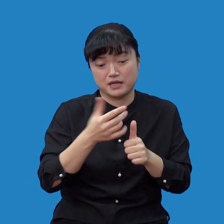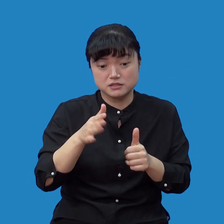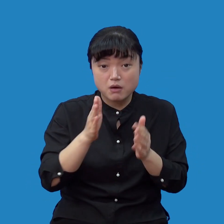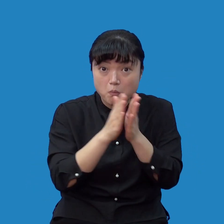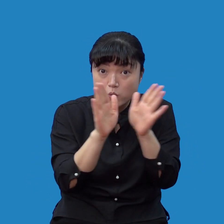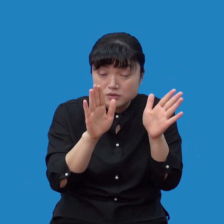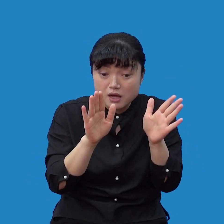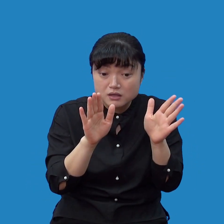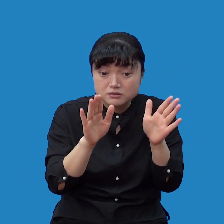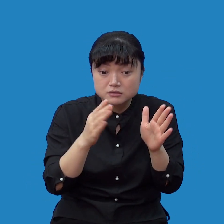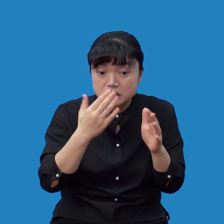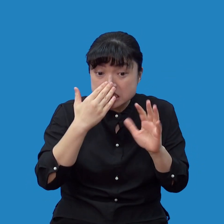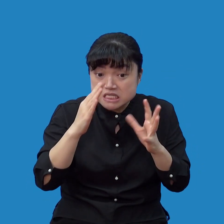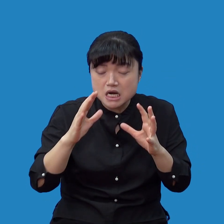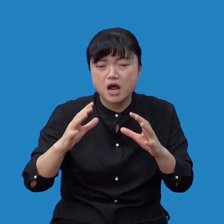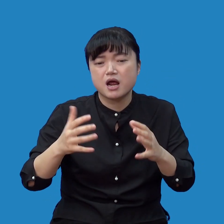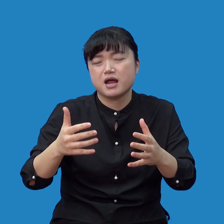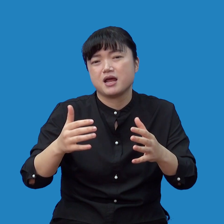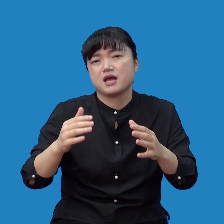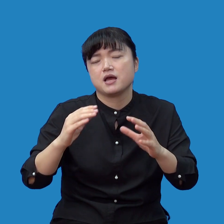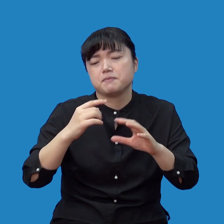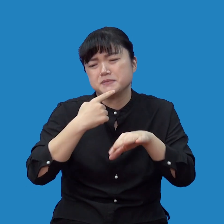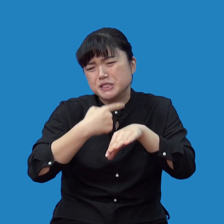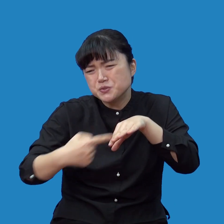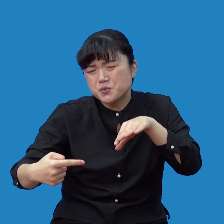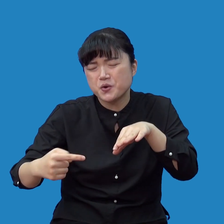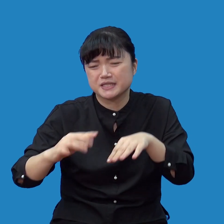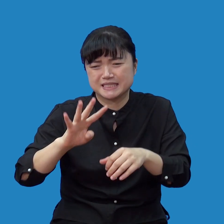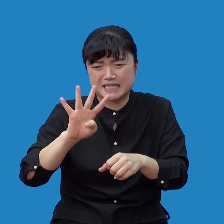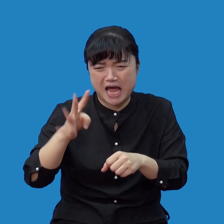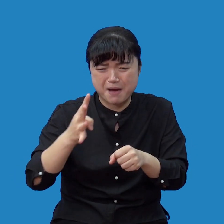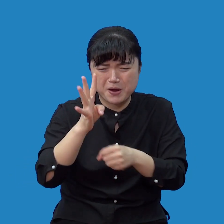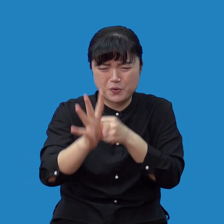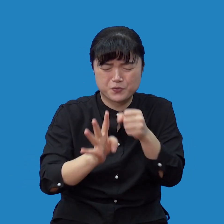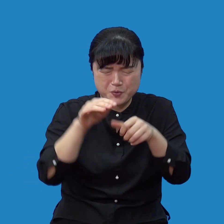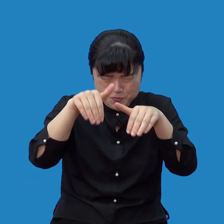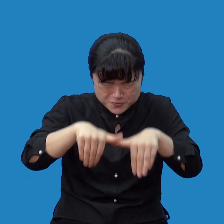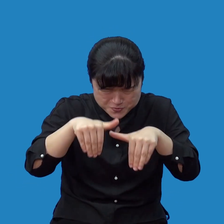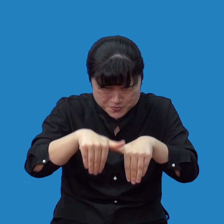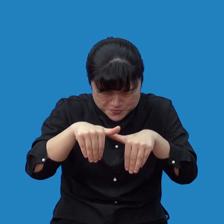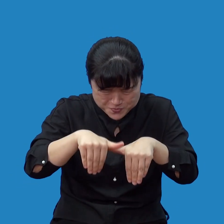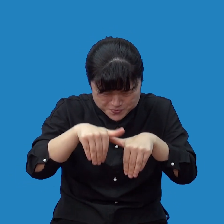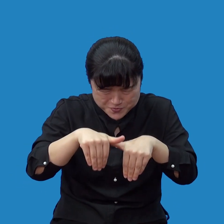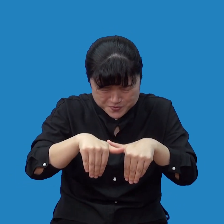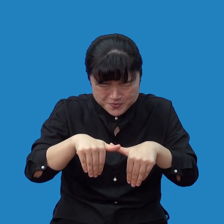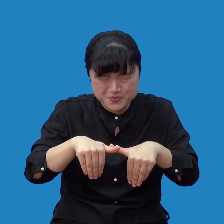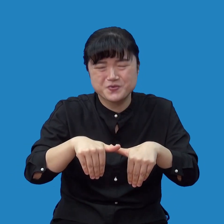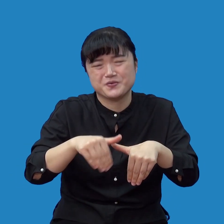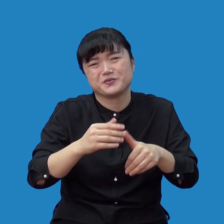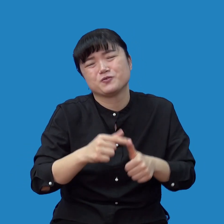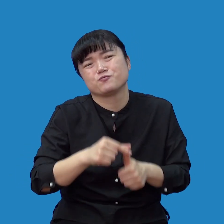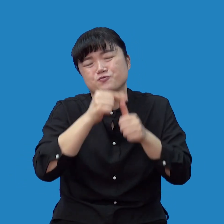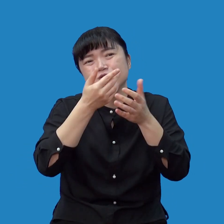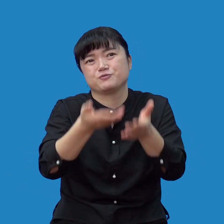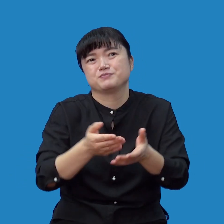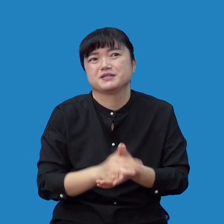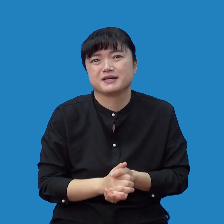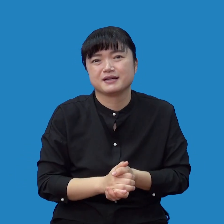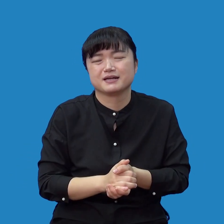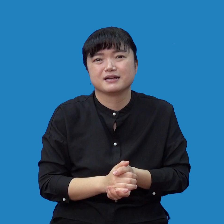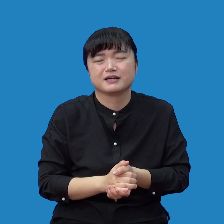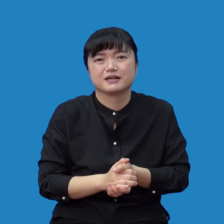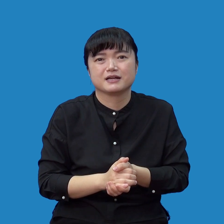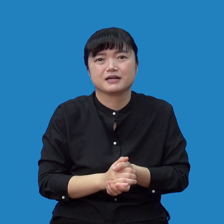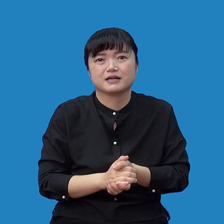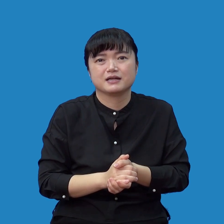이스라엘 민족 전체를 400년간의 그 종살이에서 구원합니다. 우리 인류의 기원과 역사의 기초가